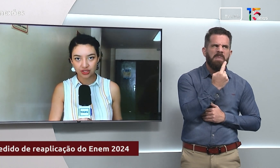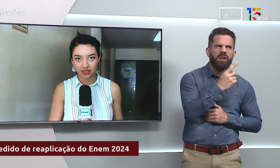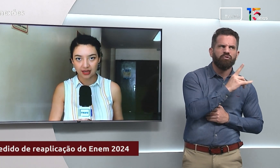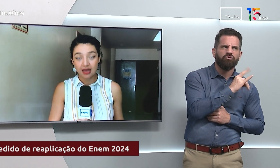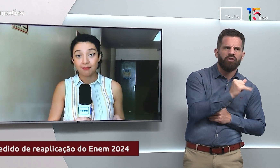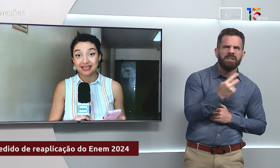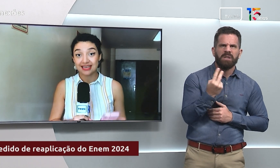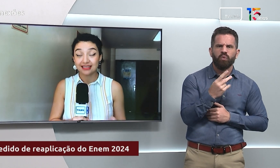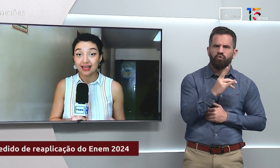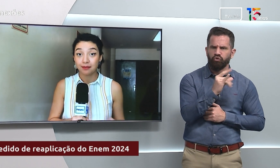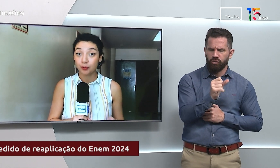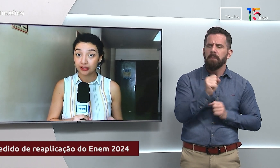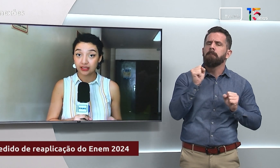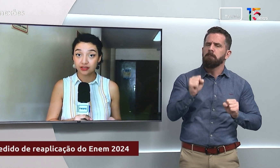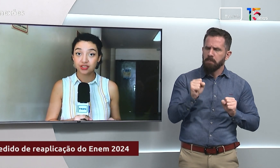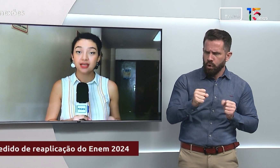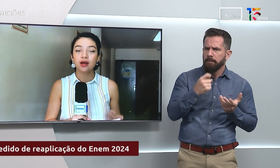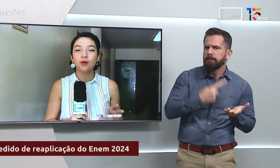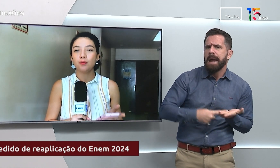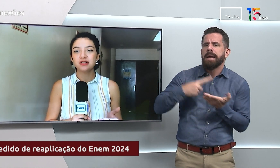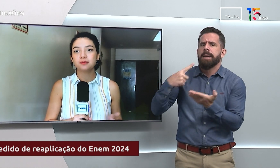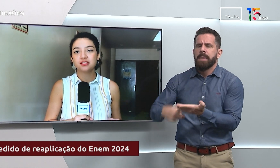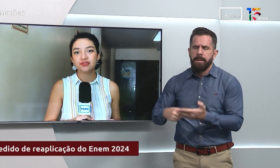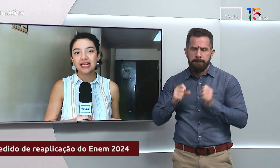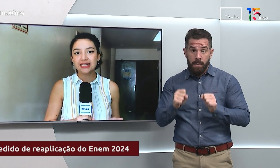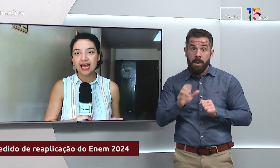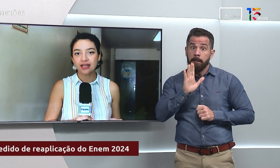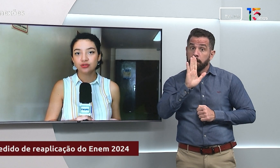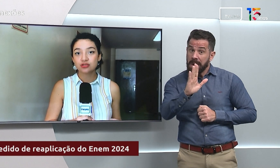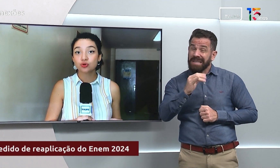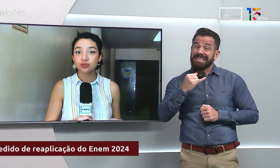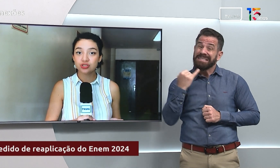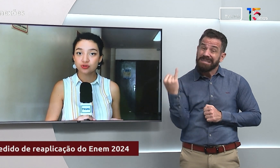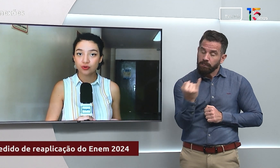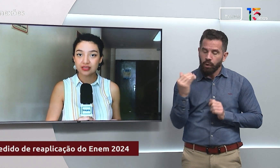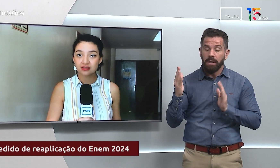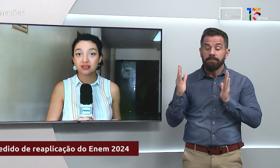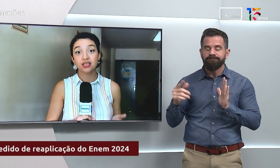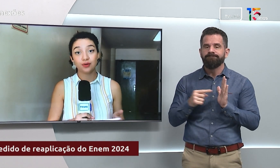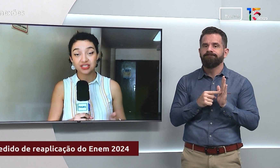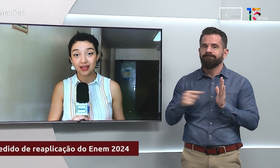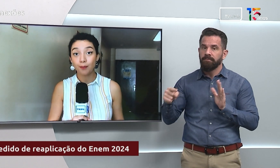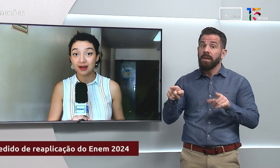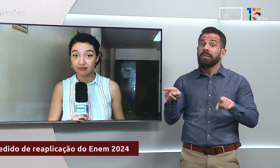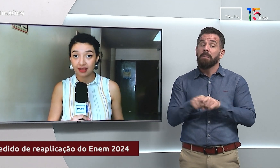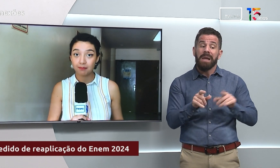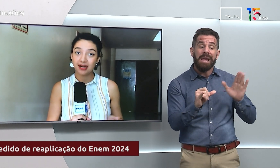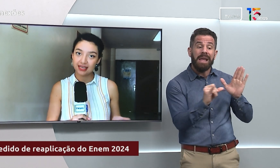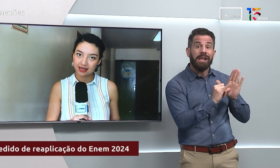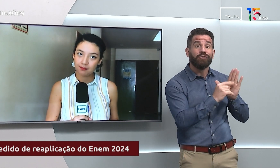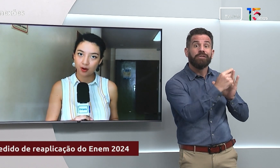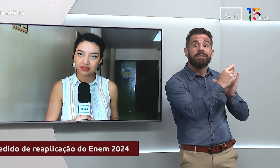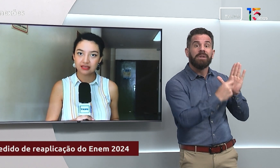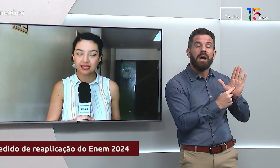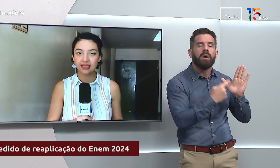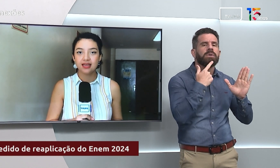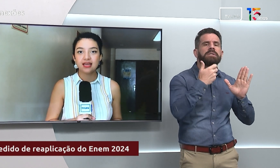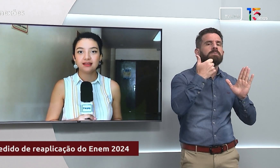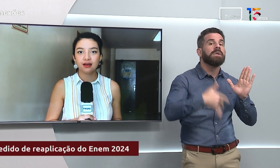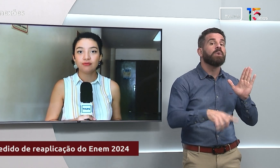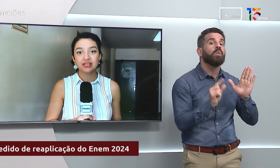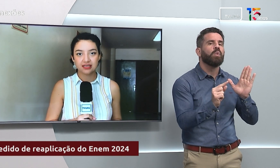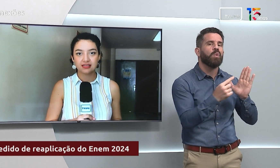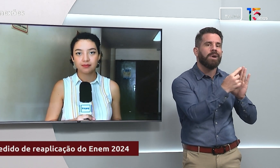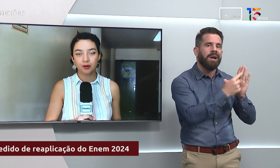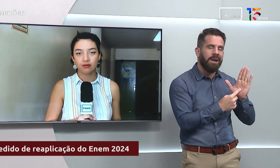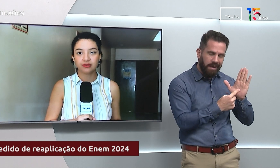segundo dia. Mas é importante o participante ficar ligado nas condições que o edital prevê para que ele possa,